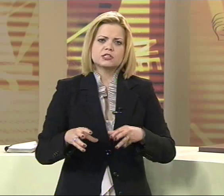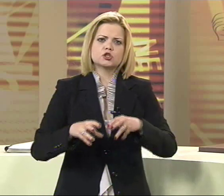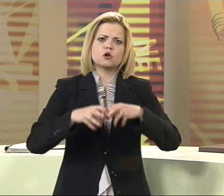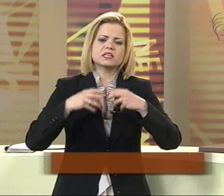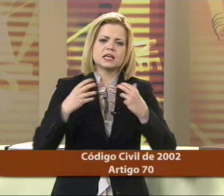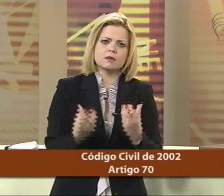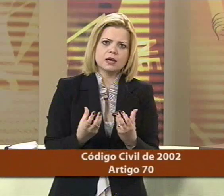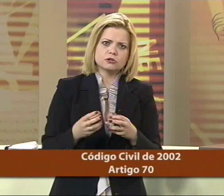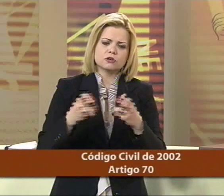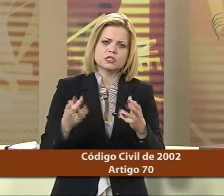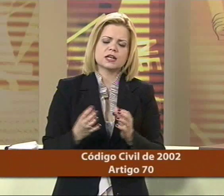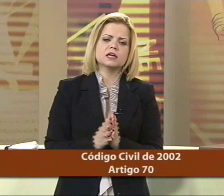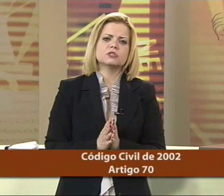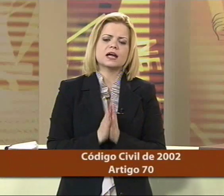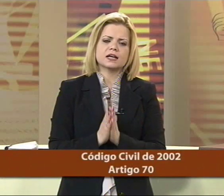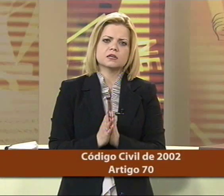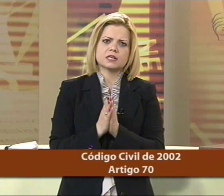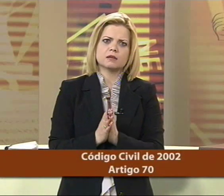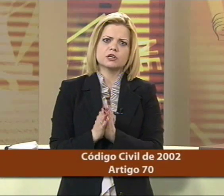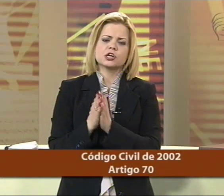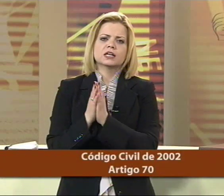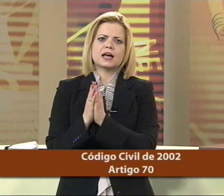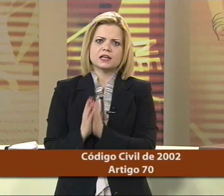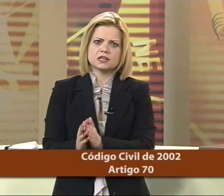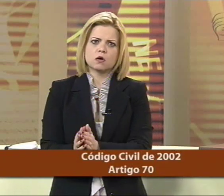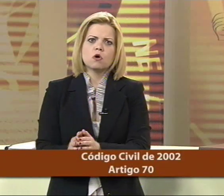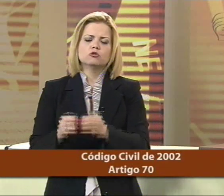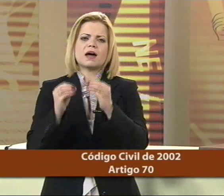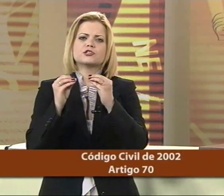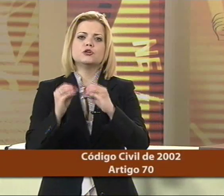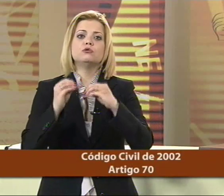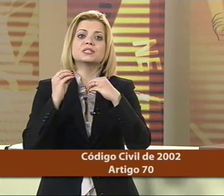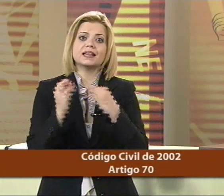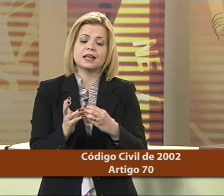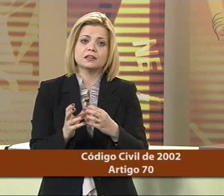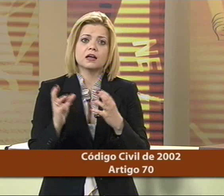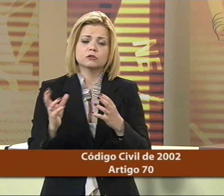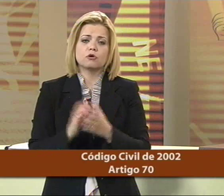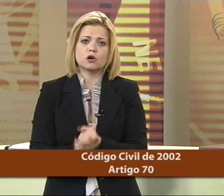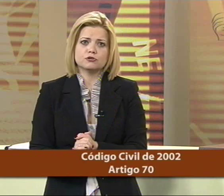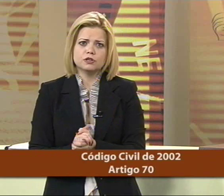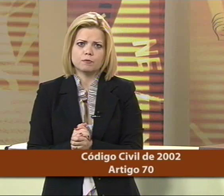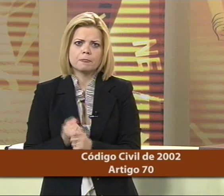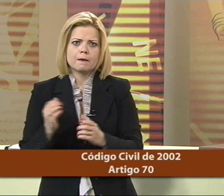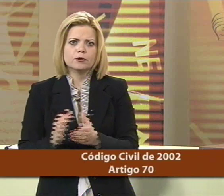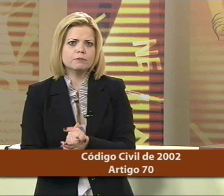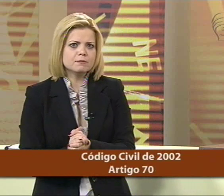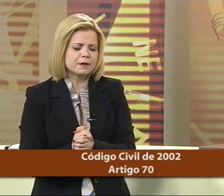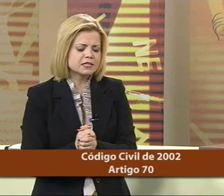Esses dois elementos nós extraímos da redação, exatamente, da redação do artigo 70 do Código Civil. Muito bem, me parece que